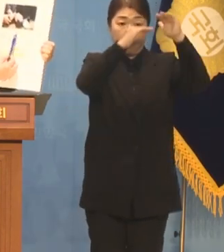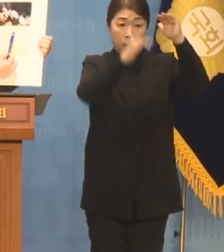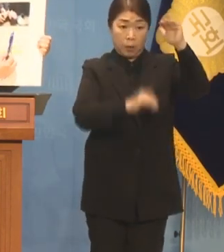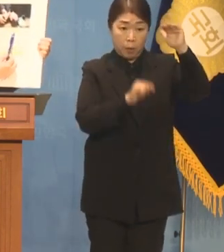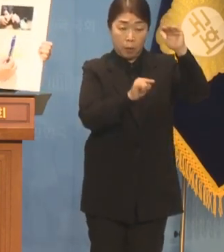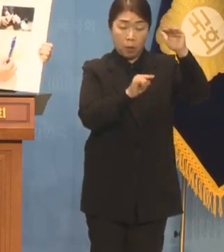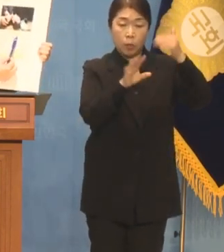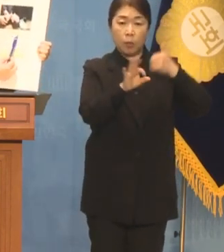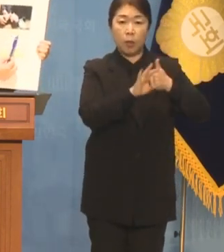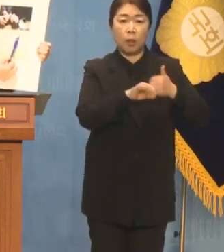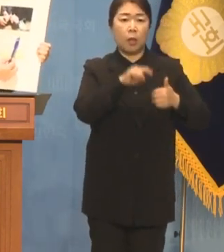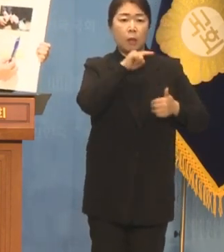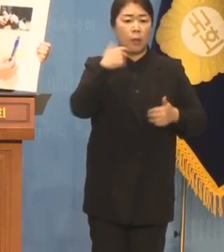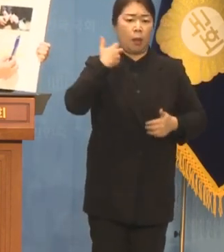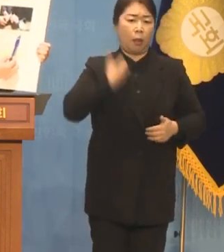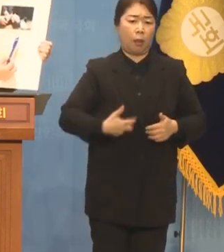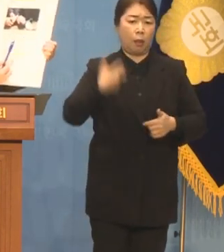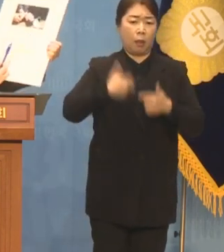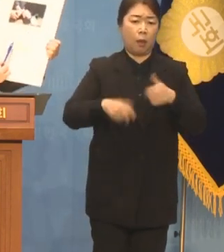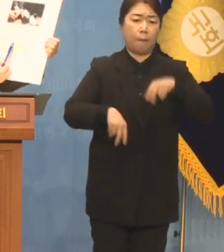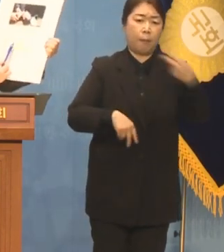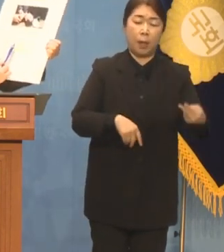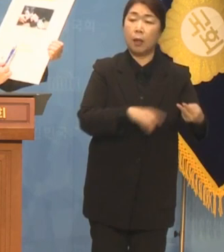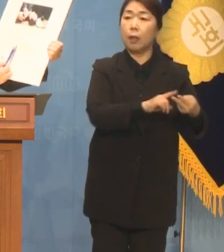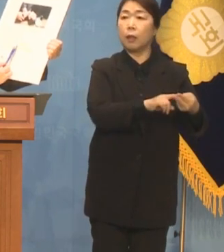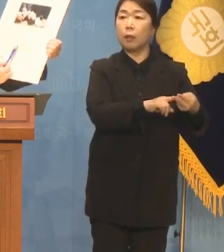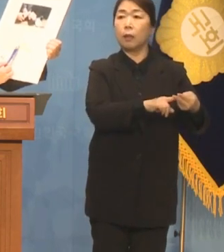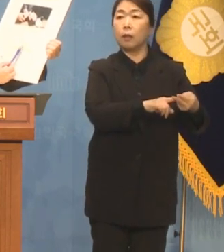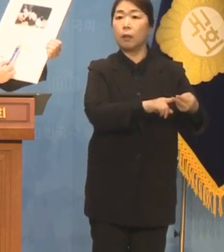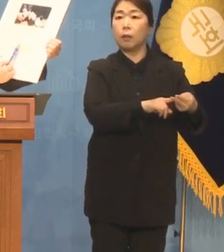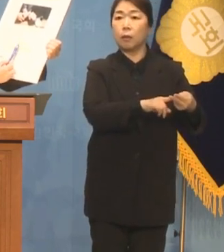내용에는 피를 흘린 채 쓰러져 있다.